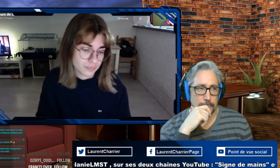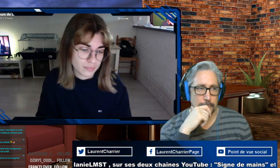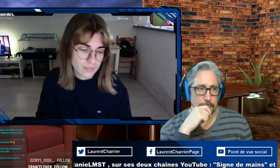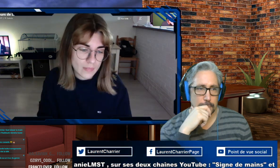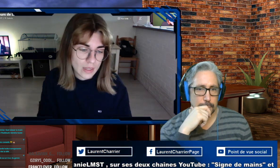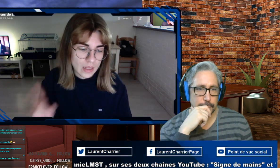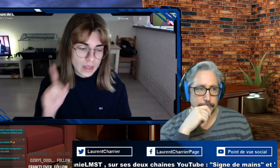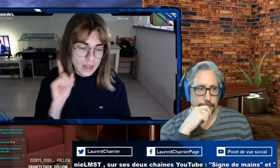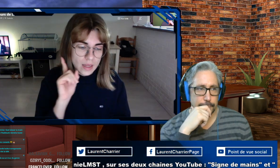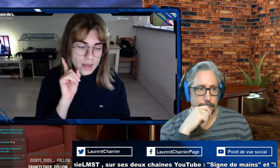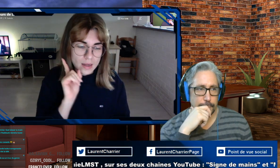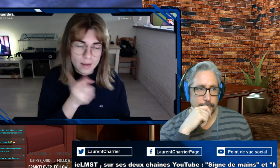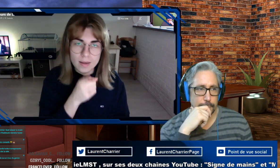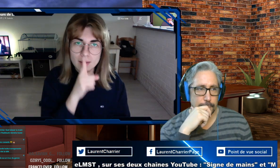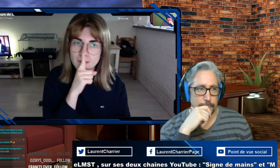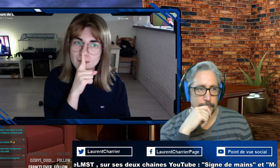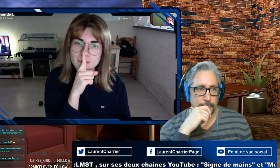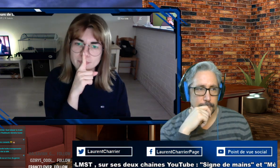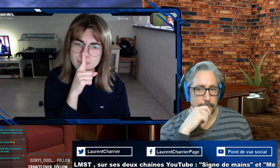peut-être.